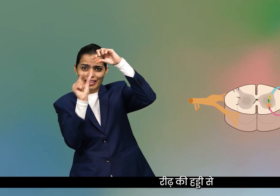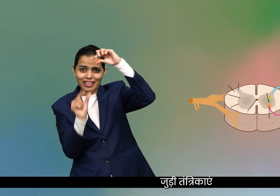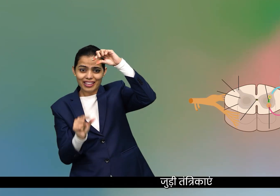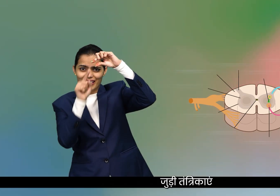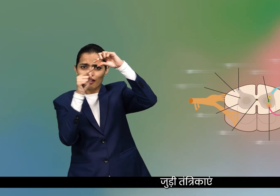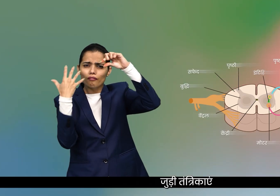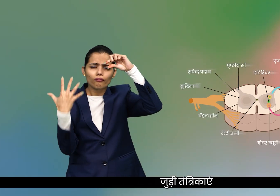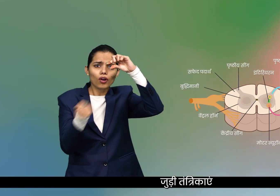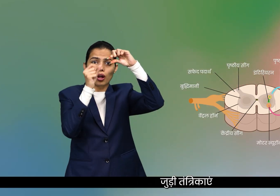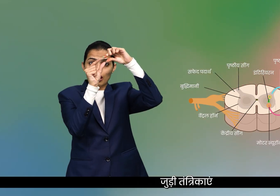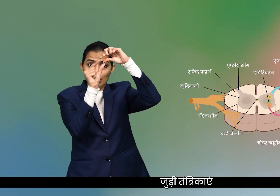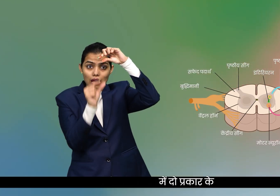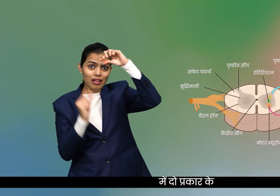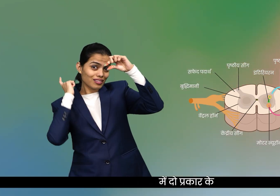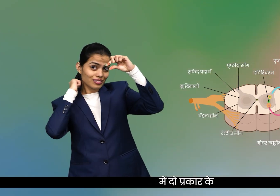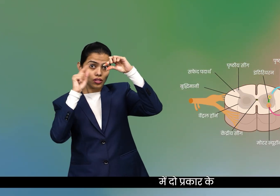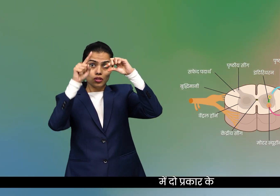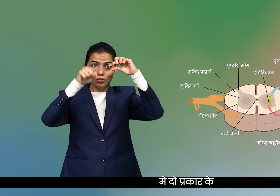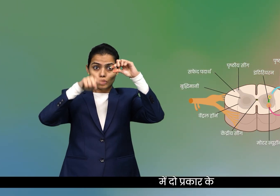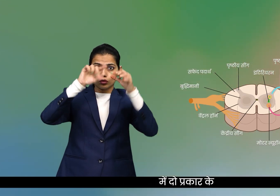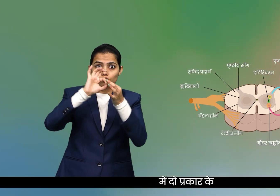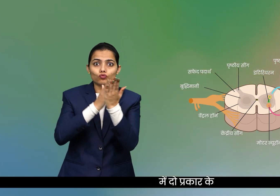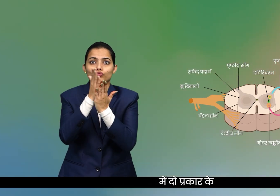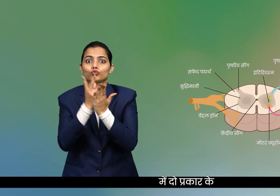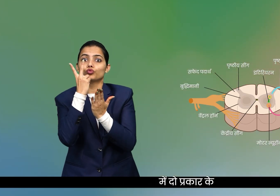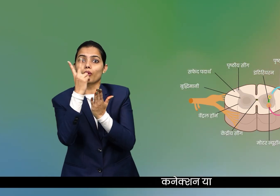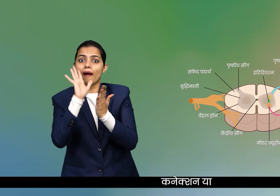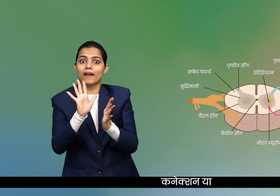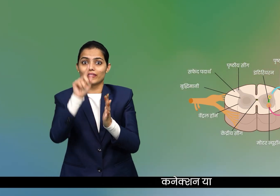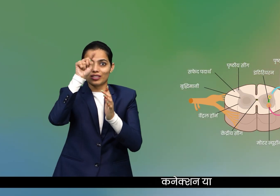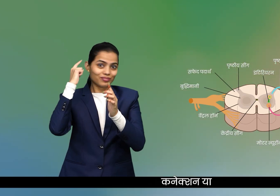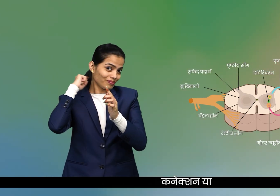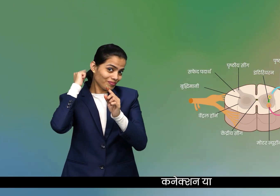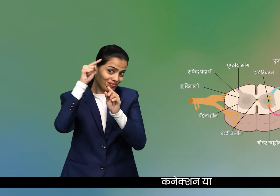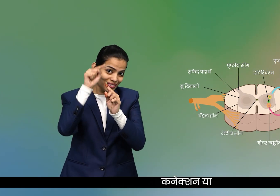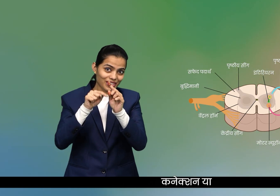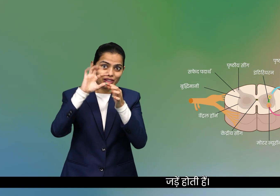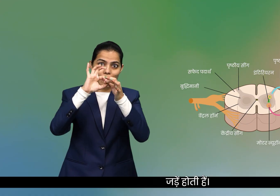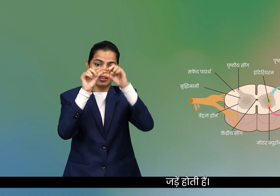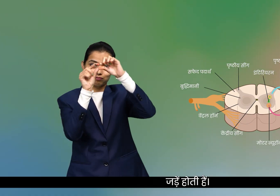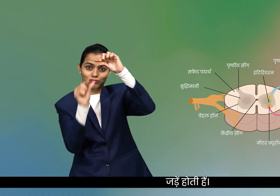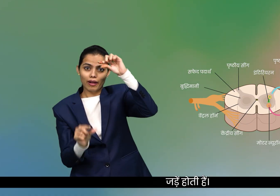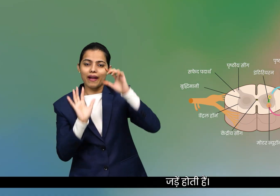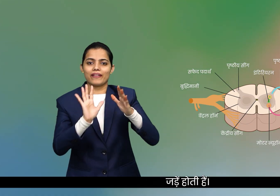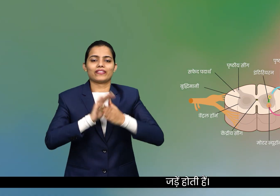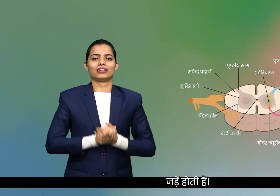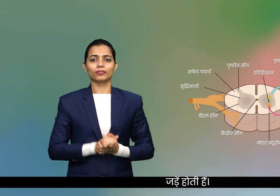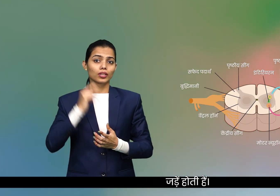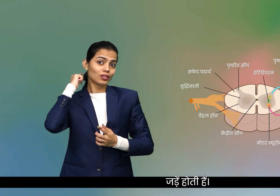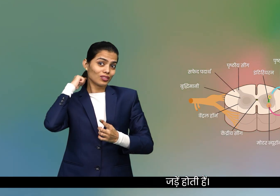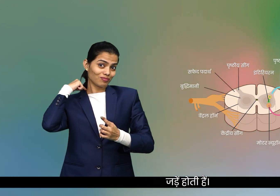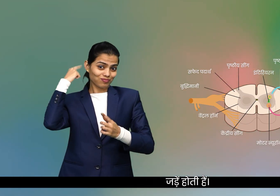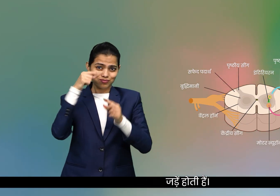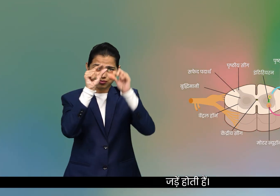से जुड़ी तंत्रिकाओं में दो प्रकार के कनेक्शन या जड़ें होती हैं।